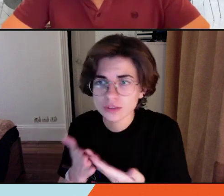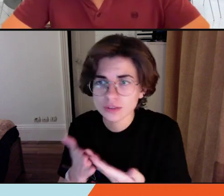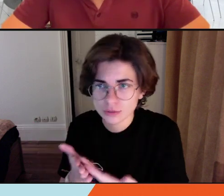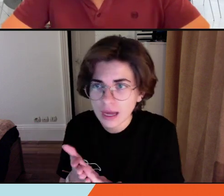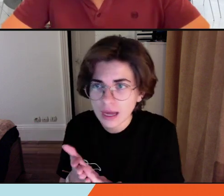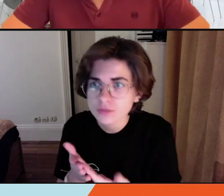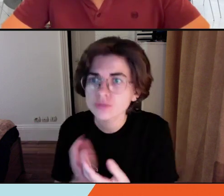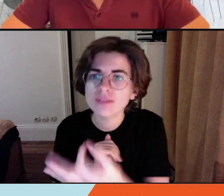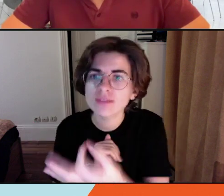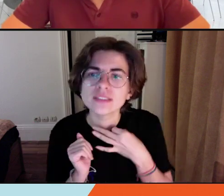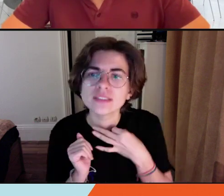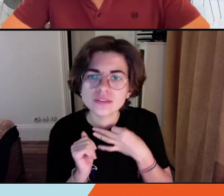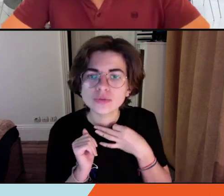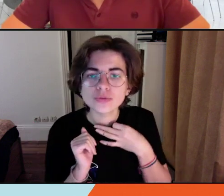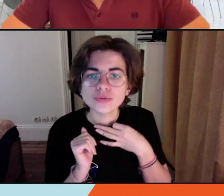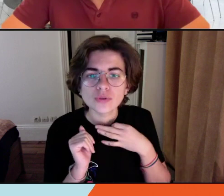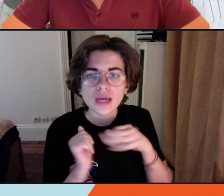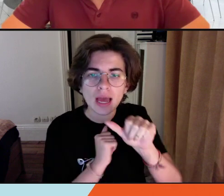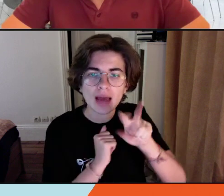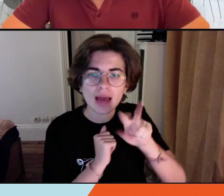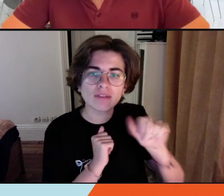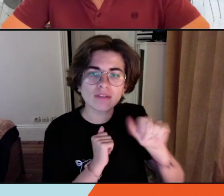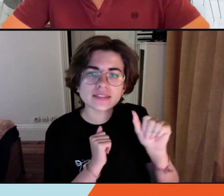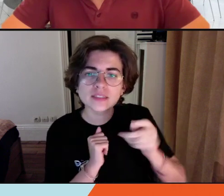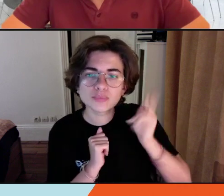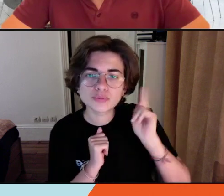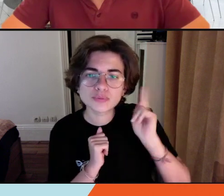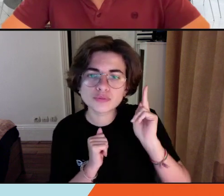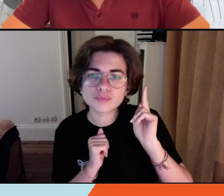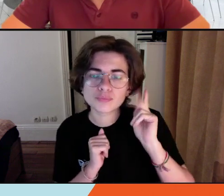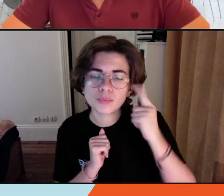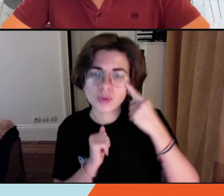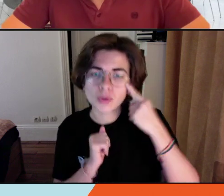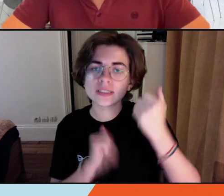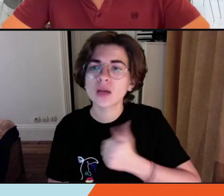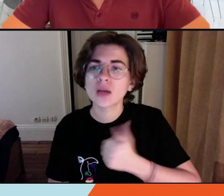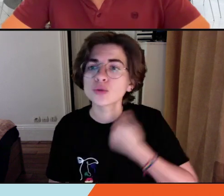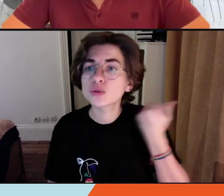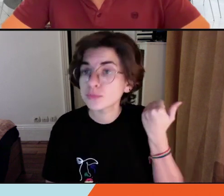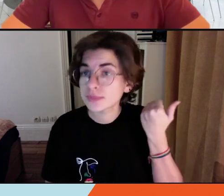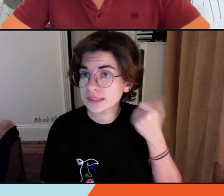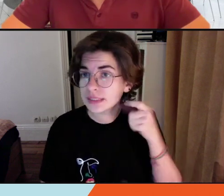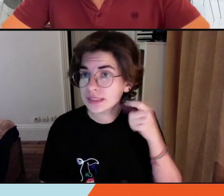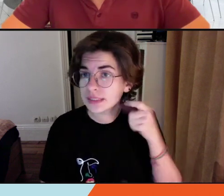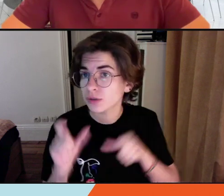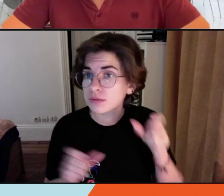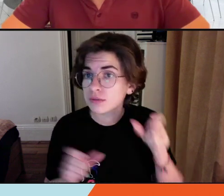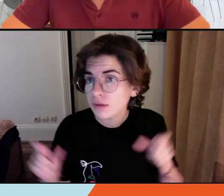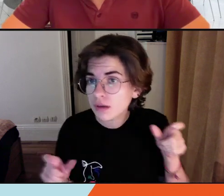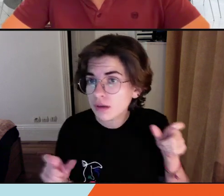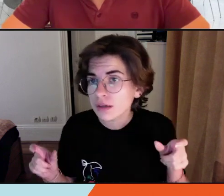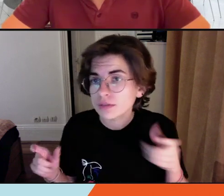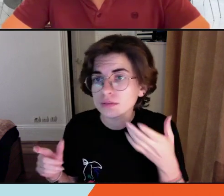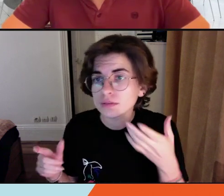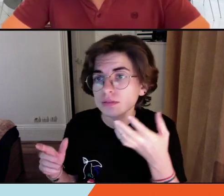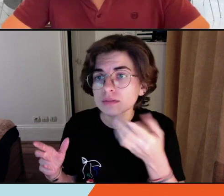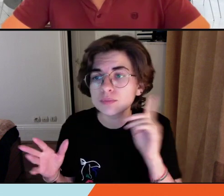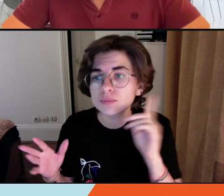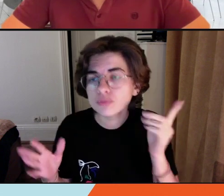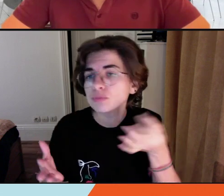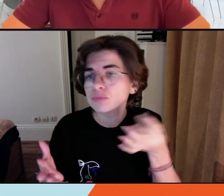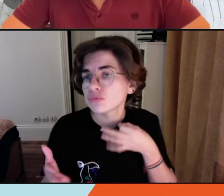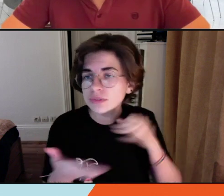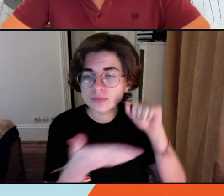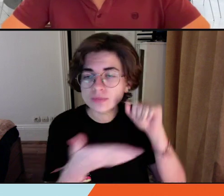ça. Tu m'avais dit que avant, tu étais plus pensé à l'autonomie des personnes. C'est plus comme tu